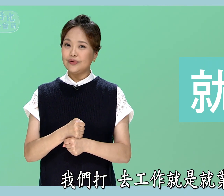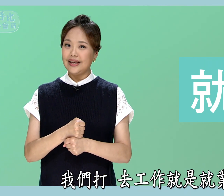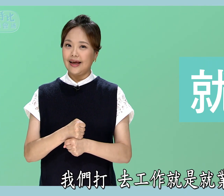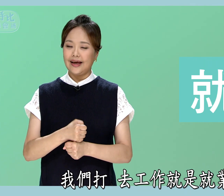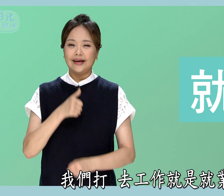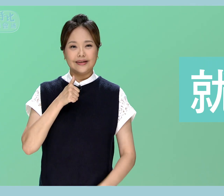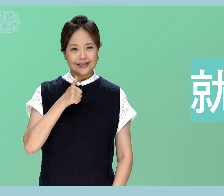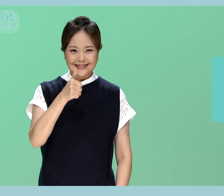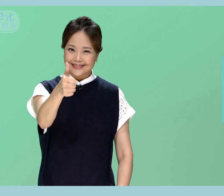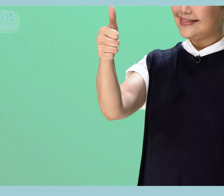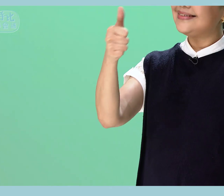业。